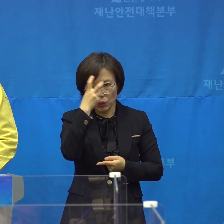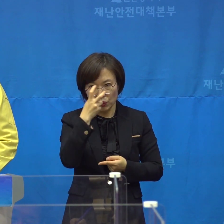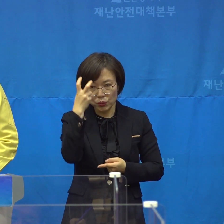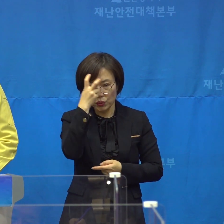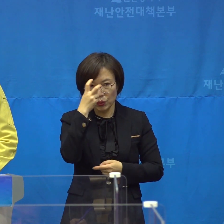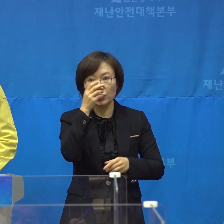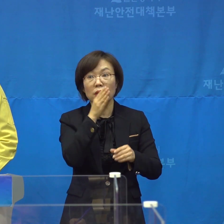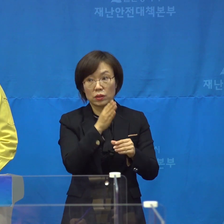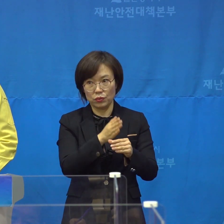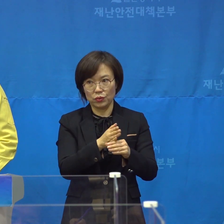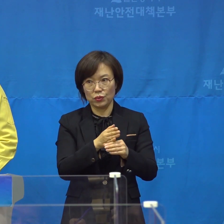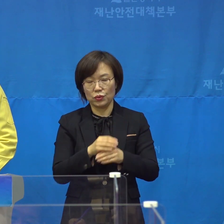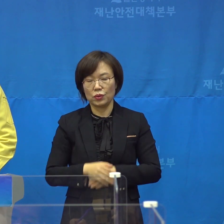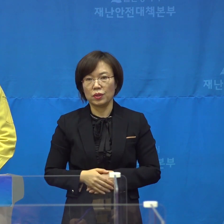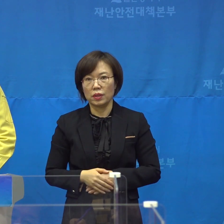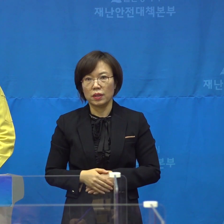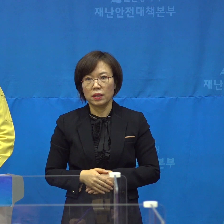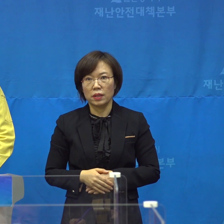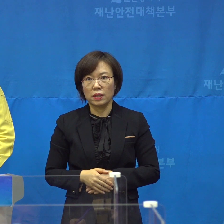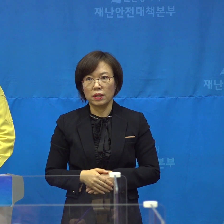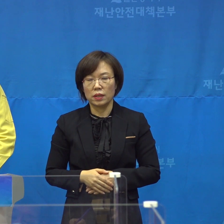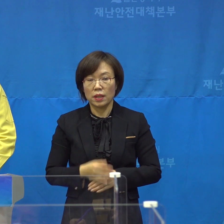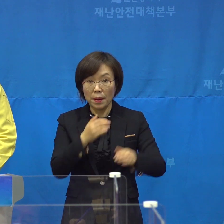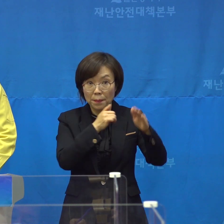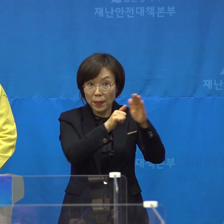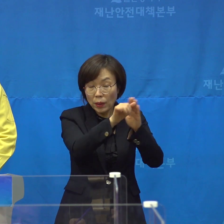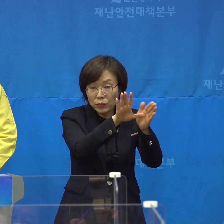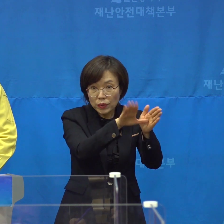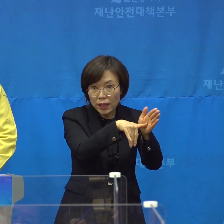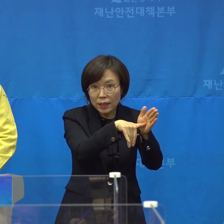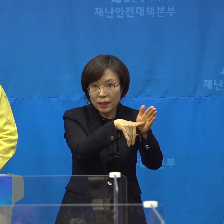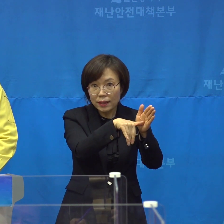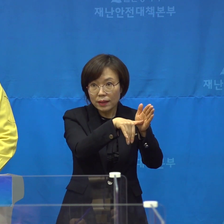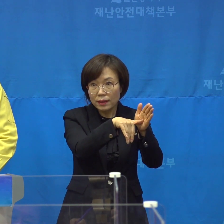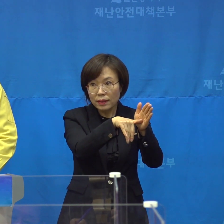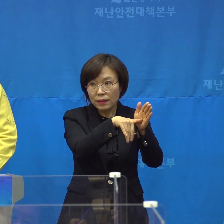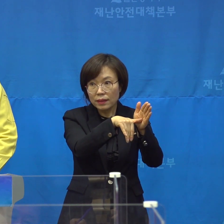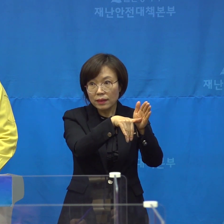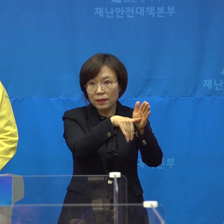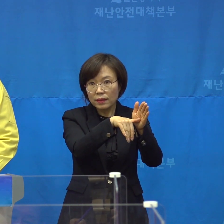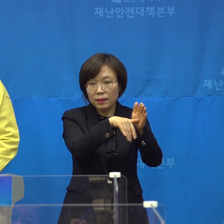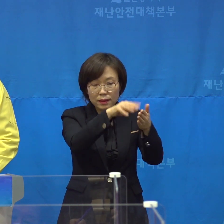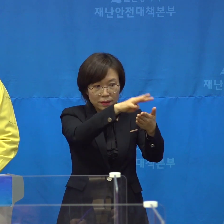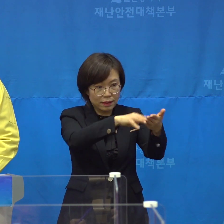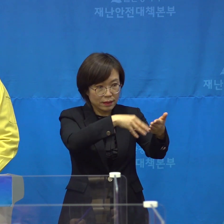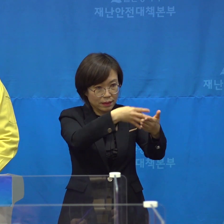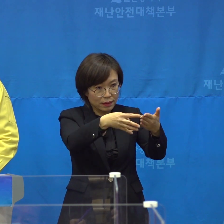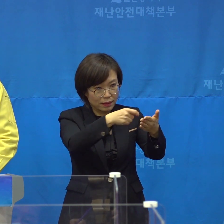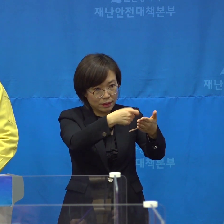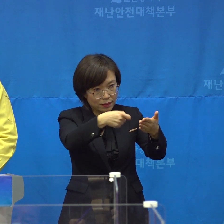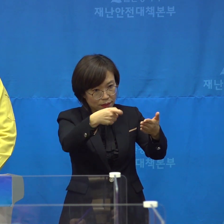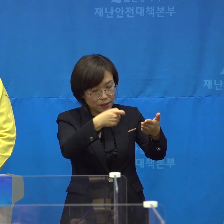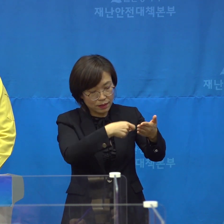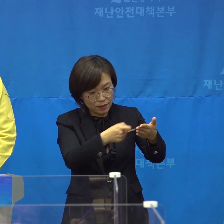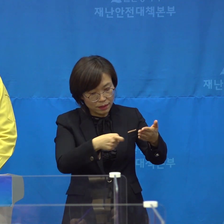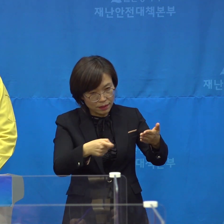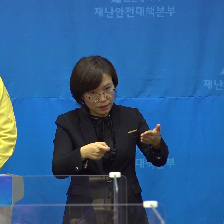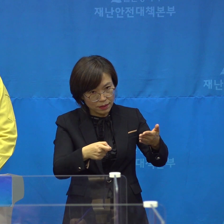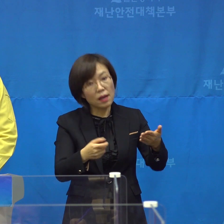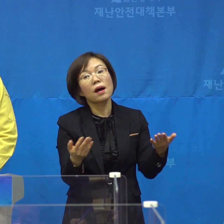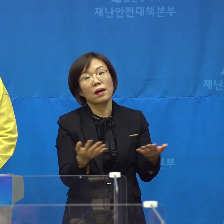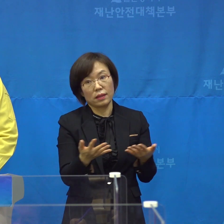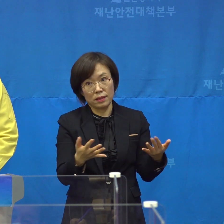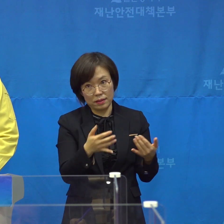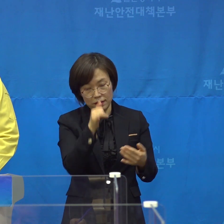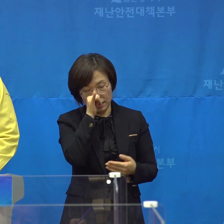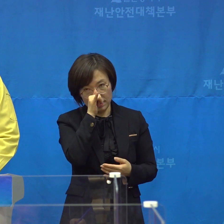조사 중에 있습니다. 그 방문할 때 뭐 대장이라든지 이런 거를 기록을 하고 하는